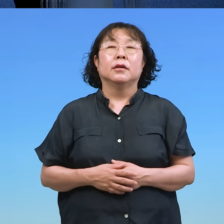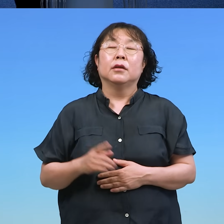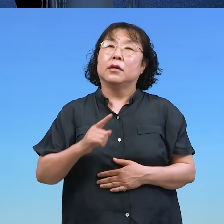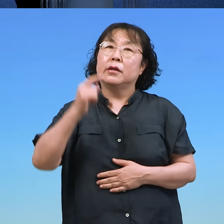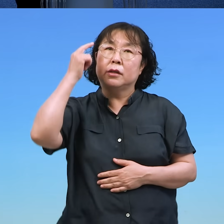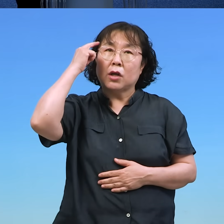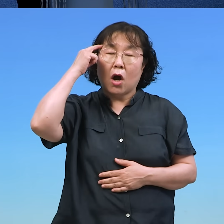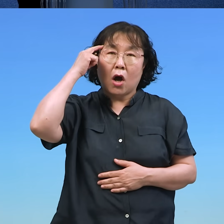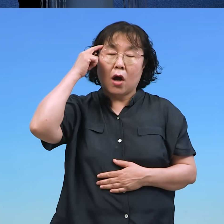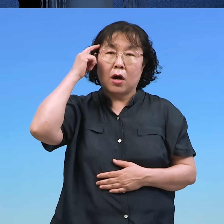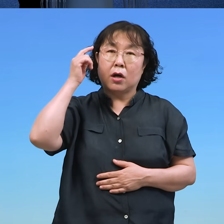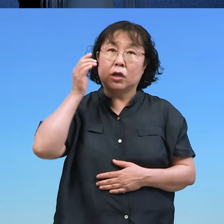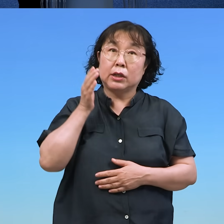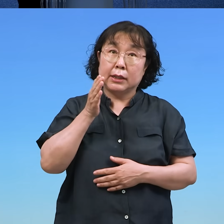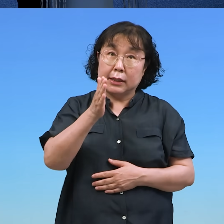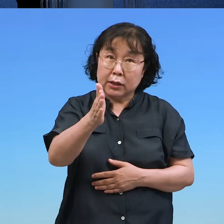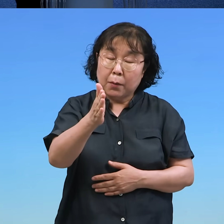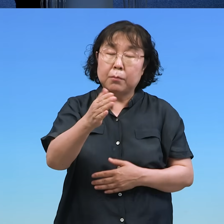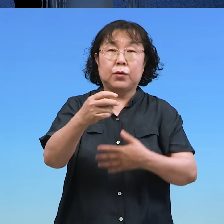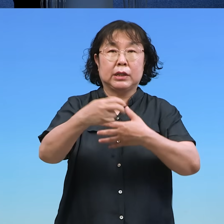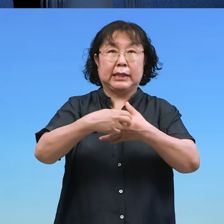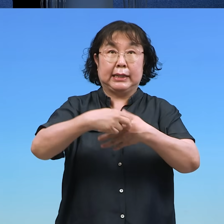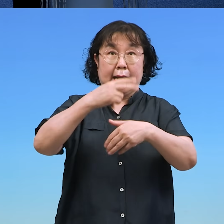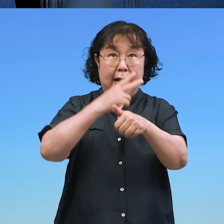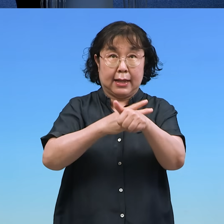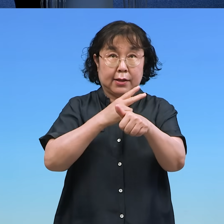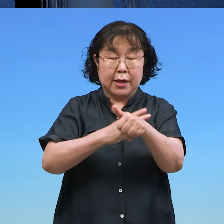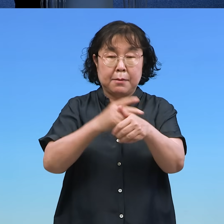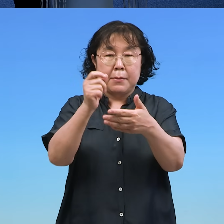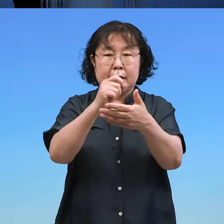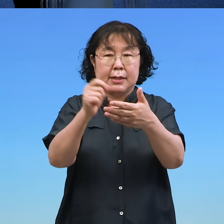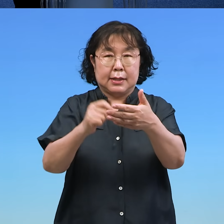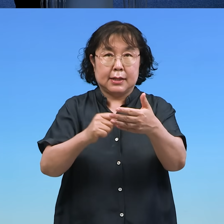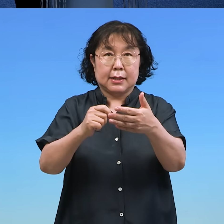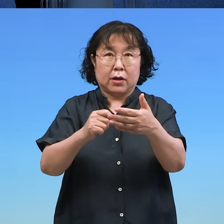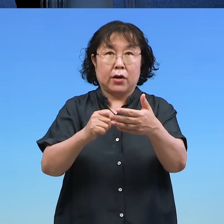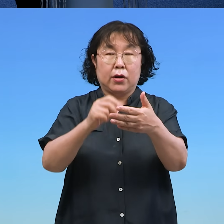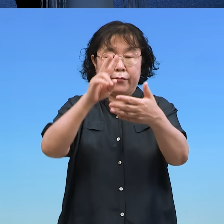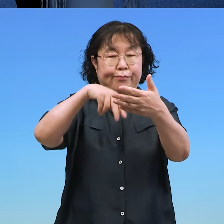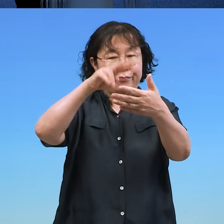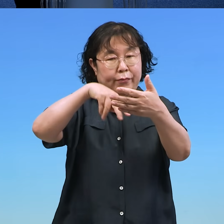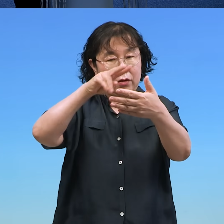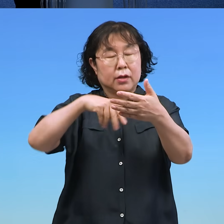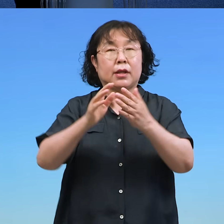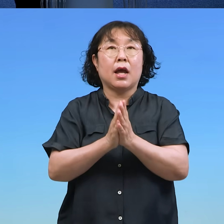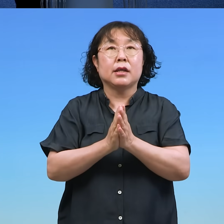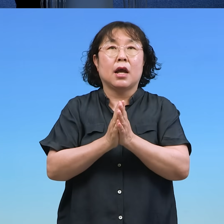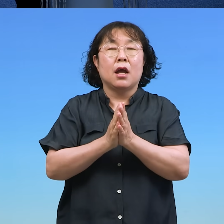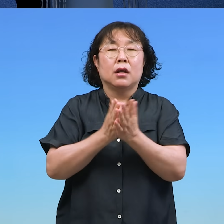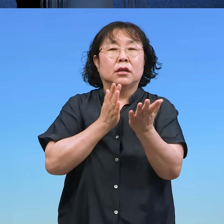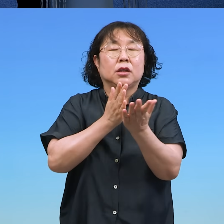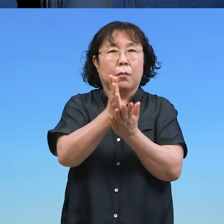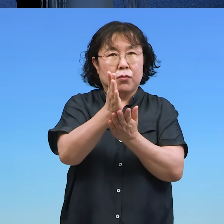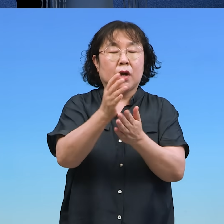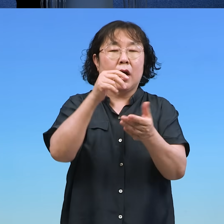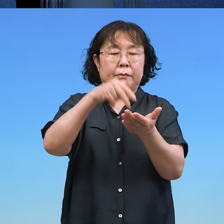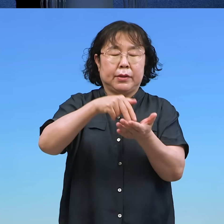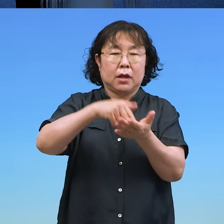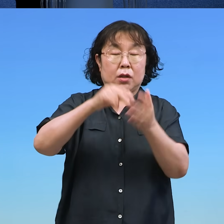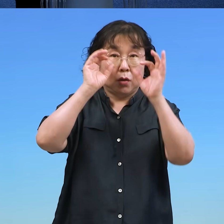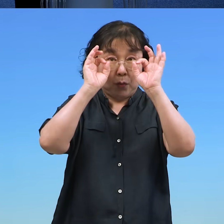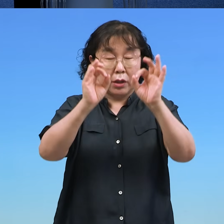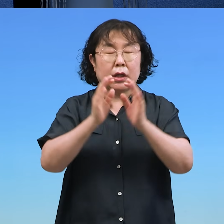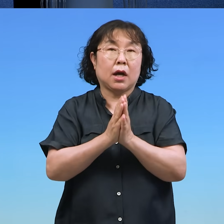그 어느 정신건강의학과 의사가 쓴 글을 읽었는데요. 이제 이 전문가의 시각으로 지금 이